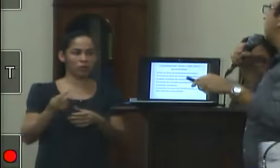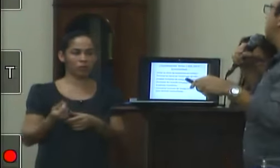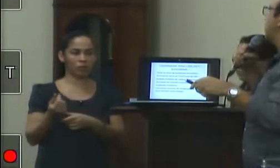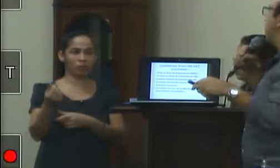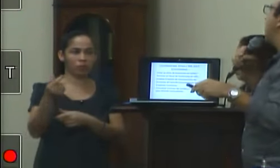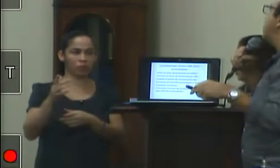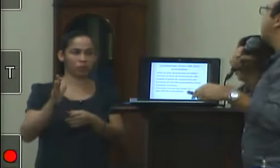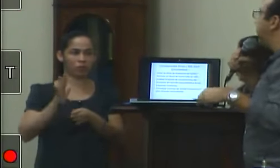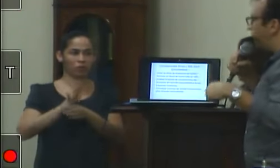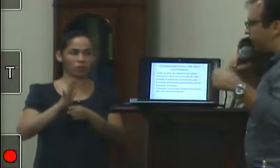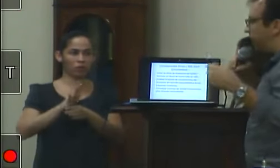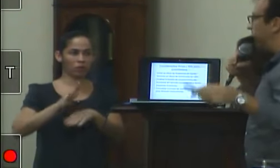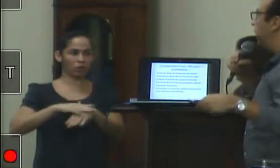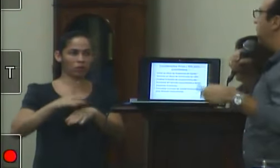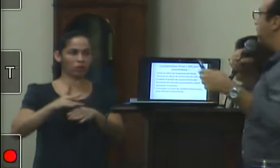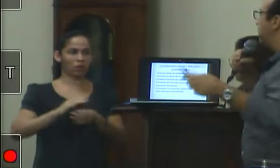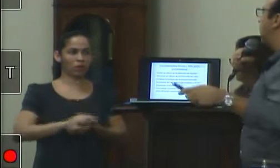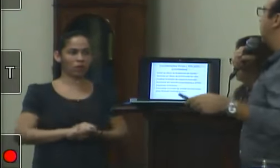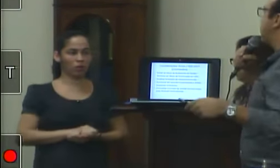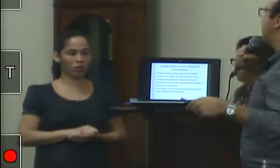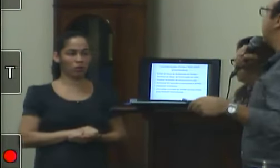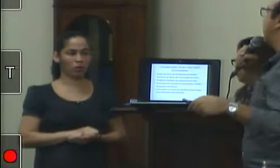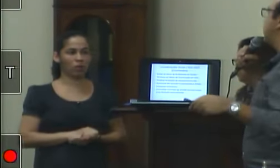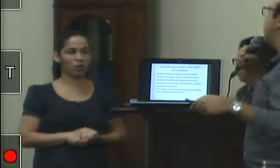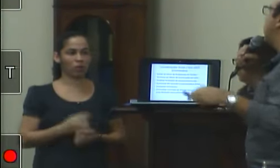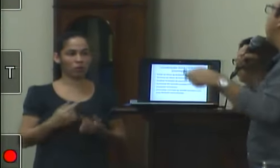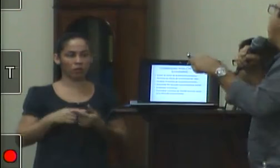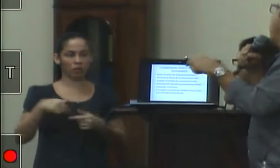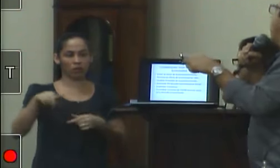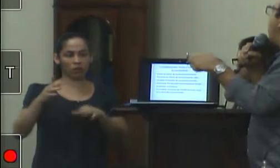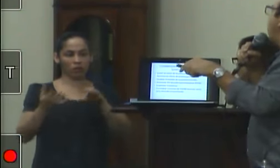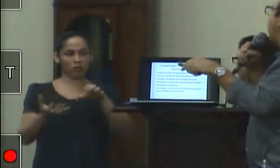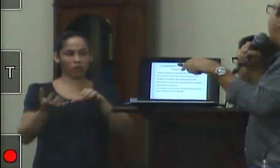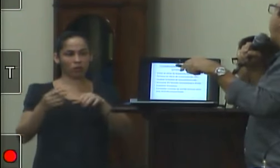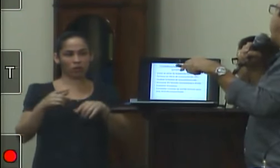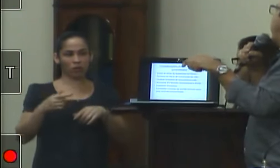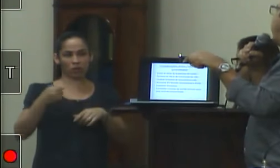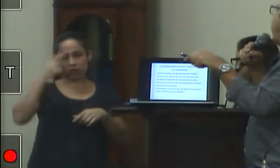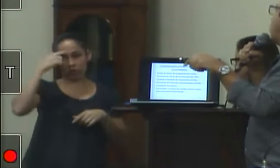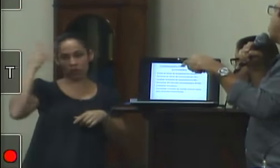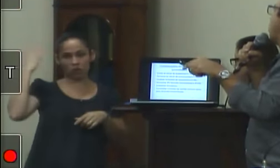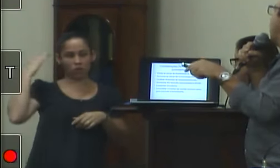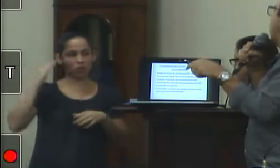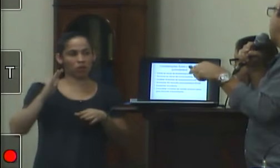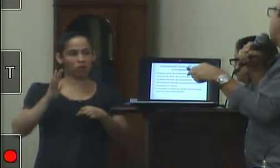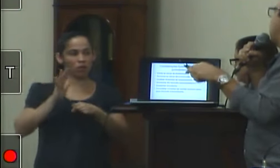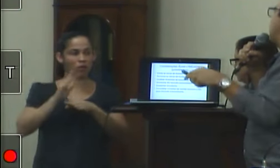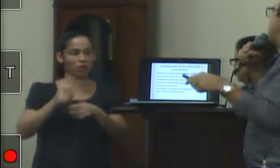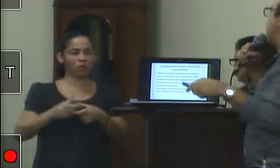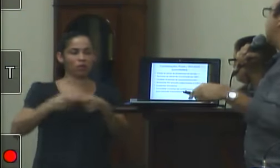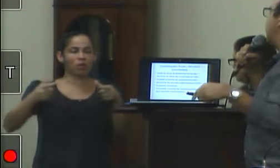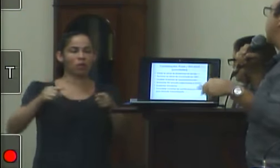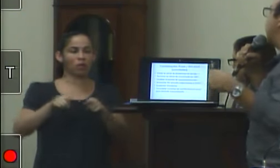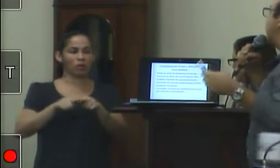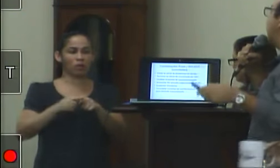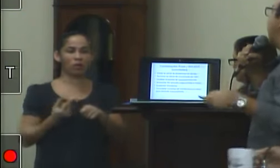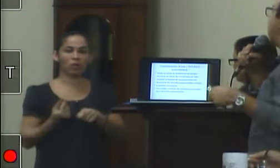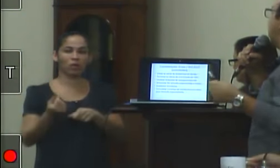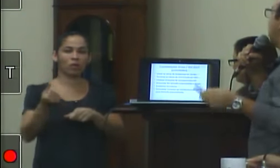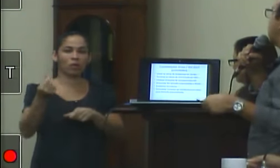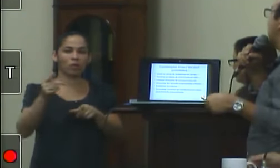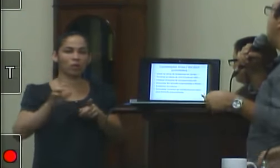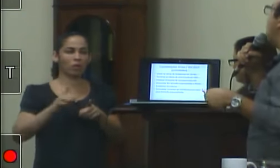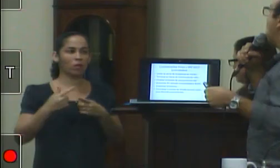equipamentos da atenção básica, né, na saída de semana passada em Brasília, aumentar o recurso humano na atenção especializadas e na